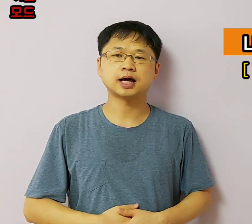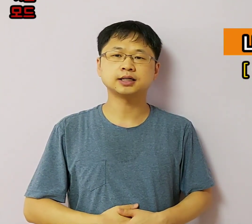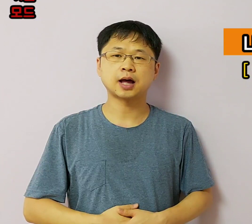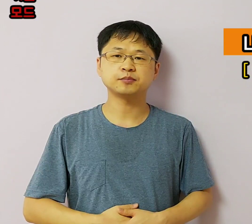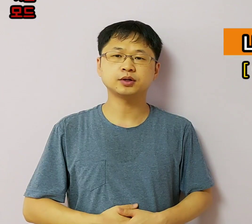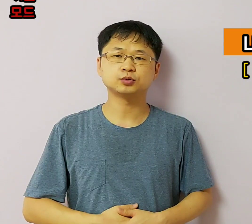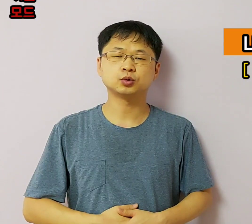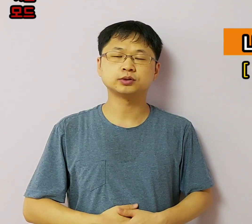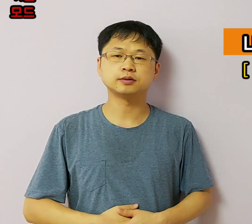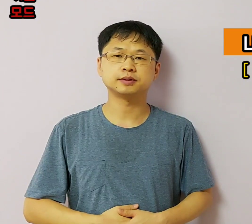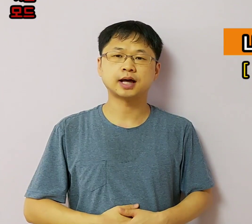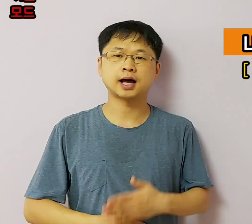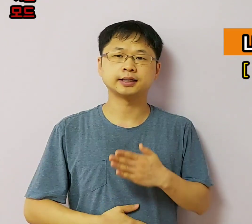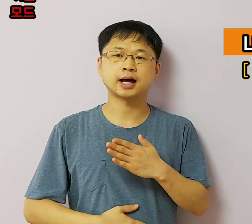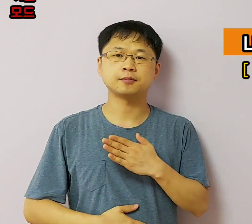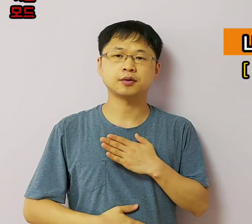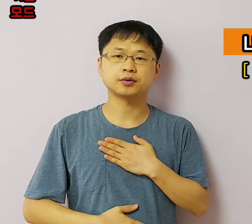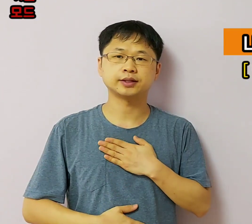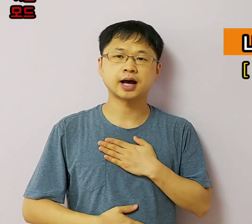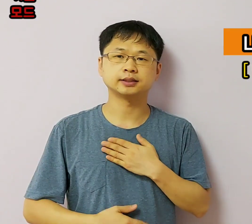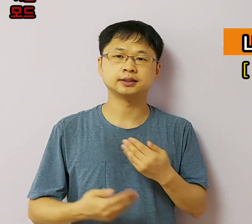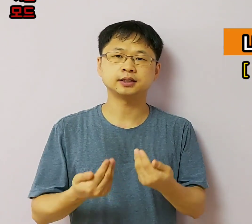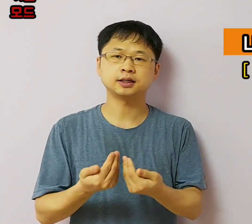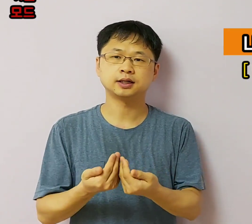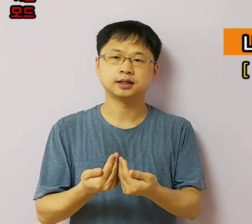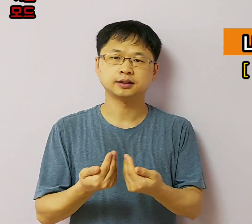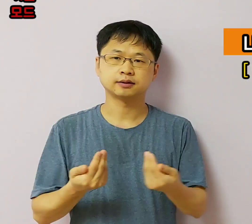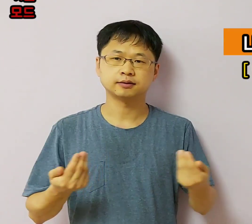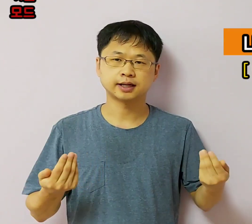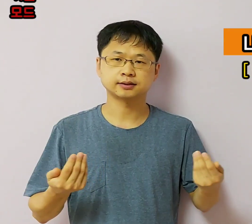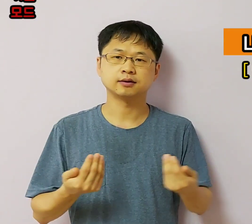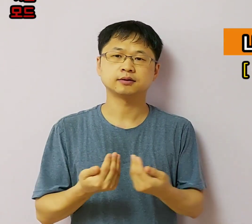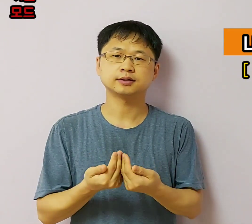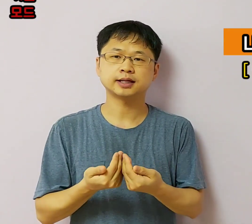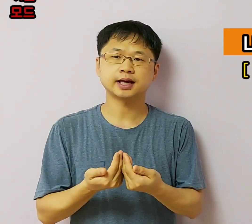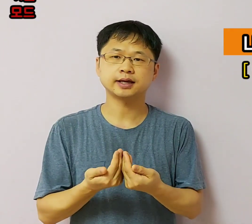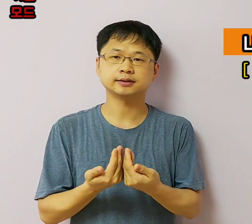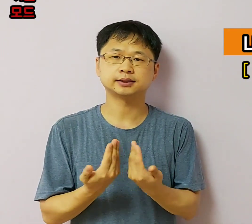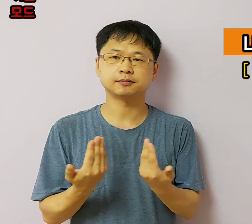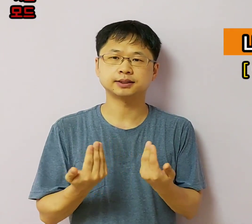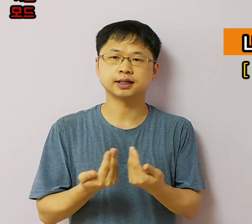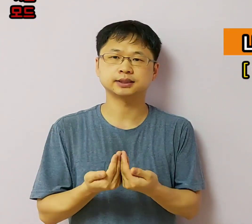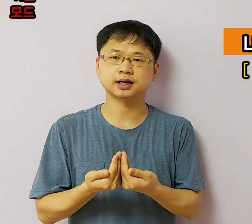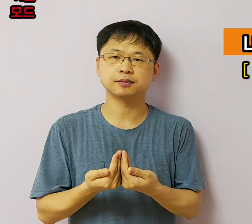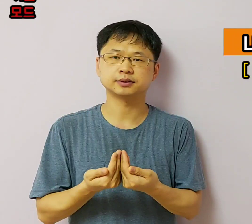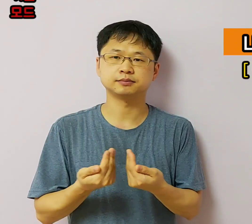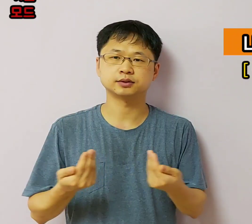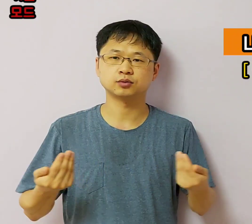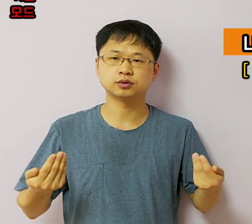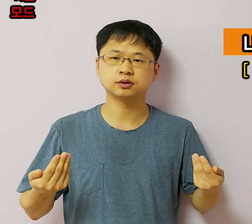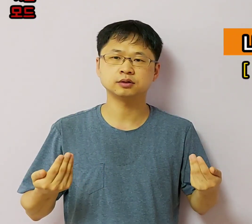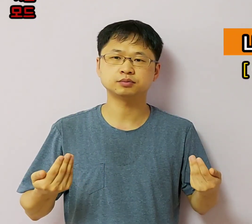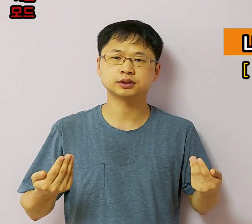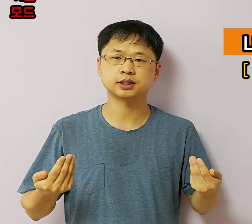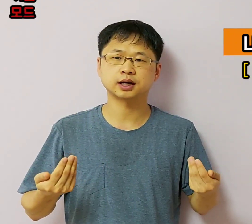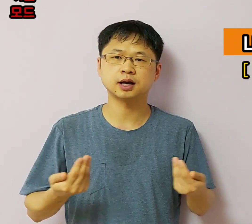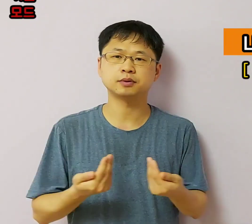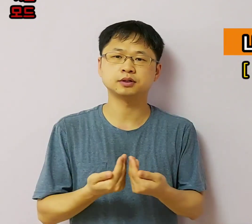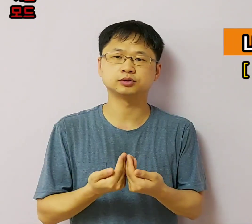나를 남겨두고서입니다. 나 배웠고요. 나를 떠나서, 떠나다 헤어지다 마찬가지 아까 배웠습니다. 손등 붙였다가